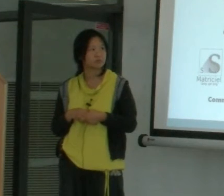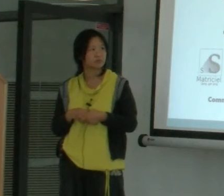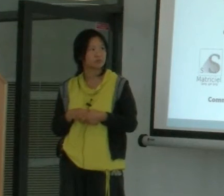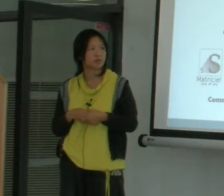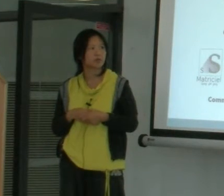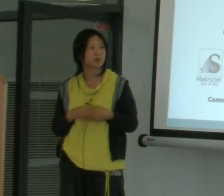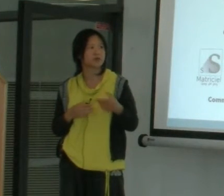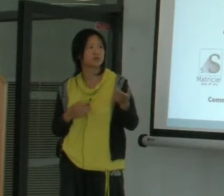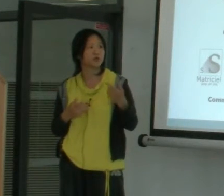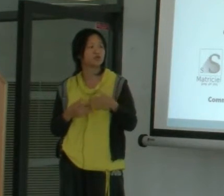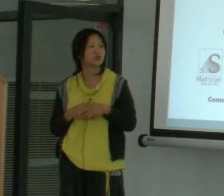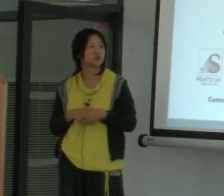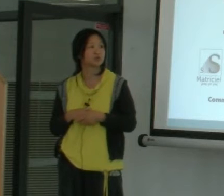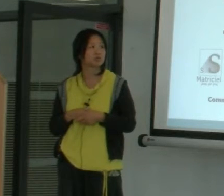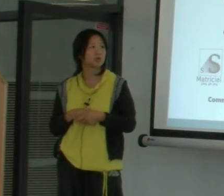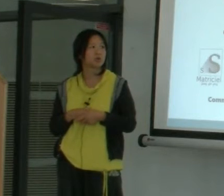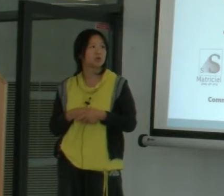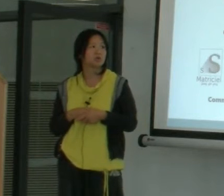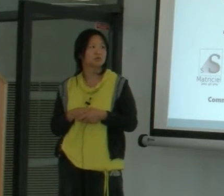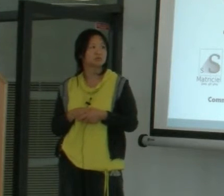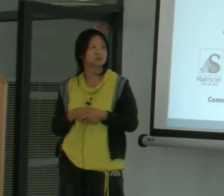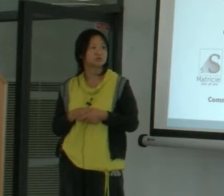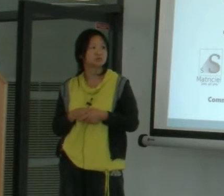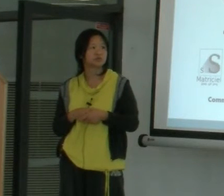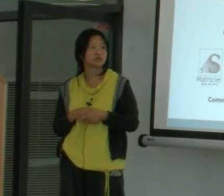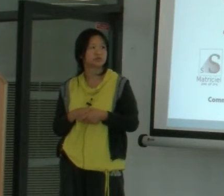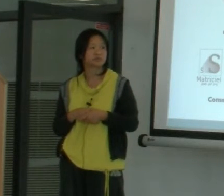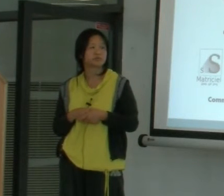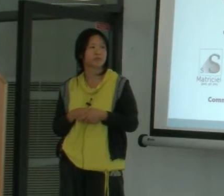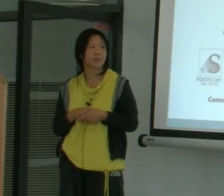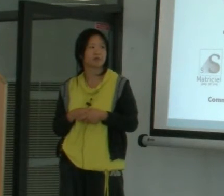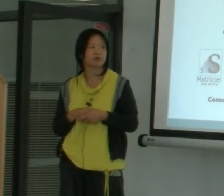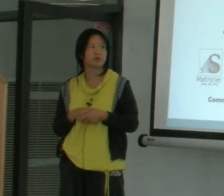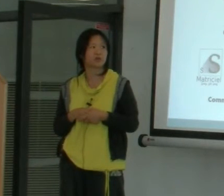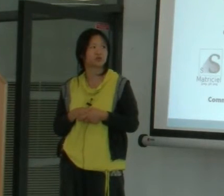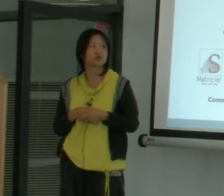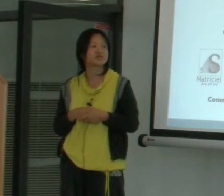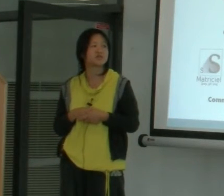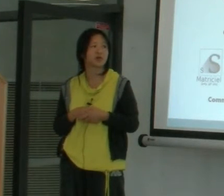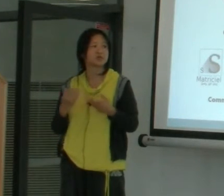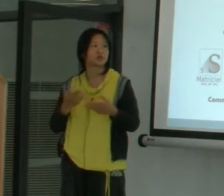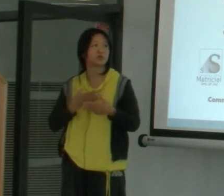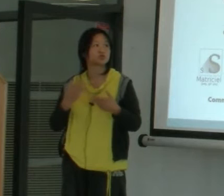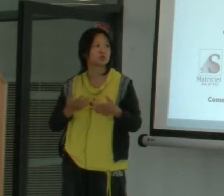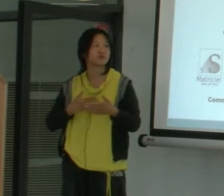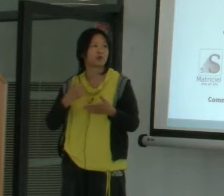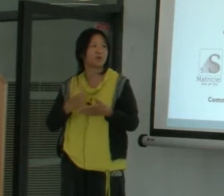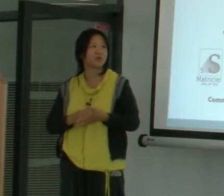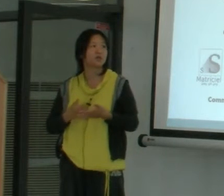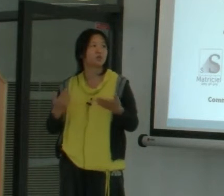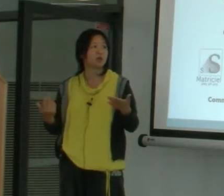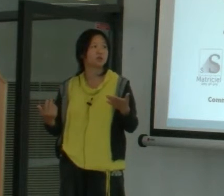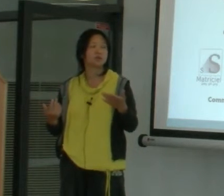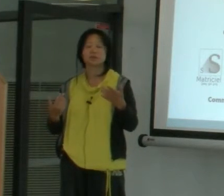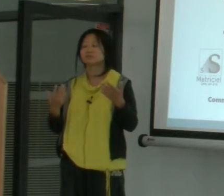Donc, par exemple, là, une photo. la photo d'un signe, par exemple, le bonjour, il va falloir payer